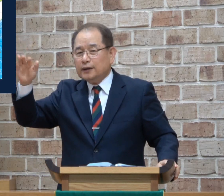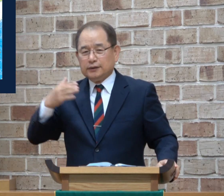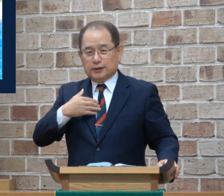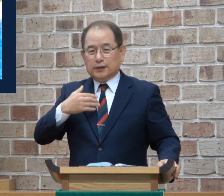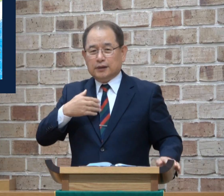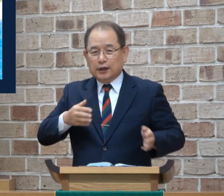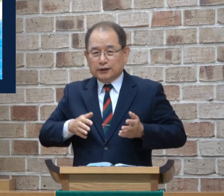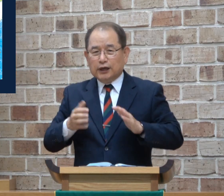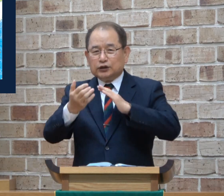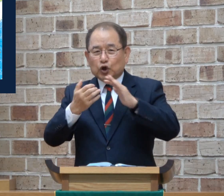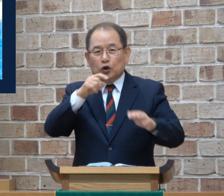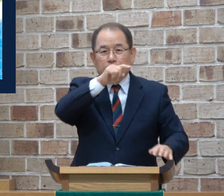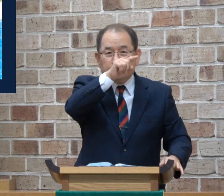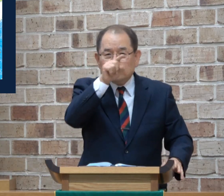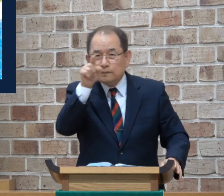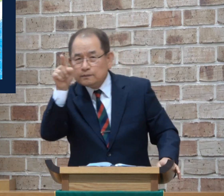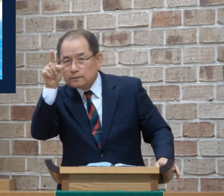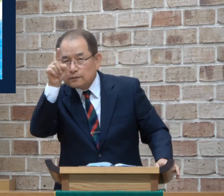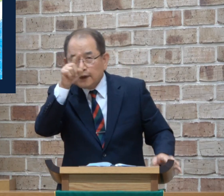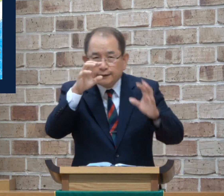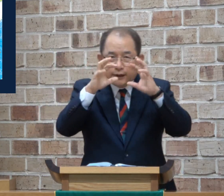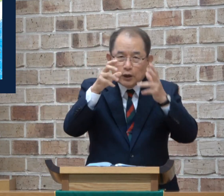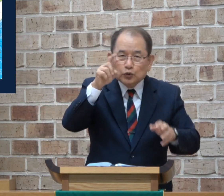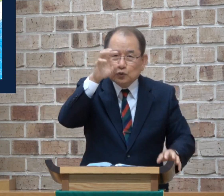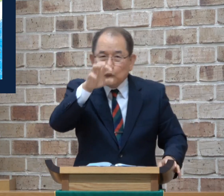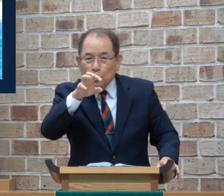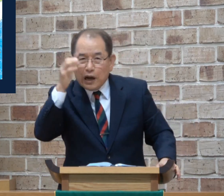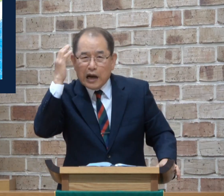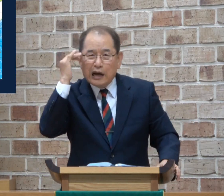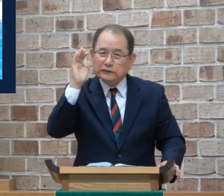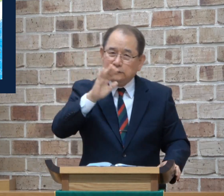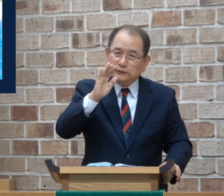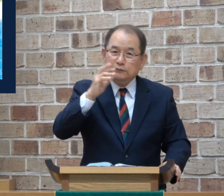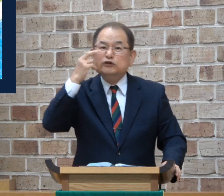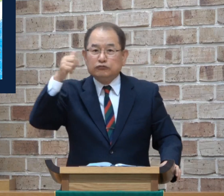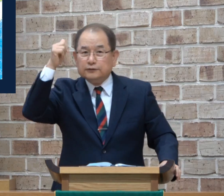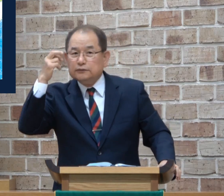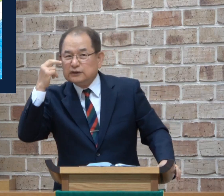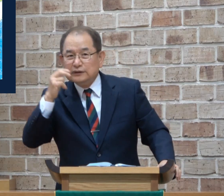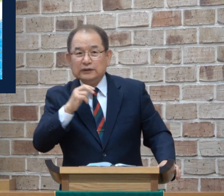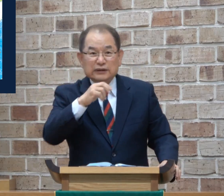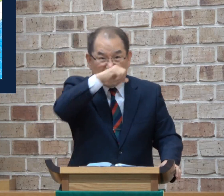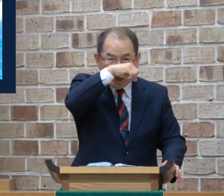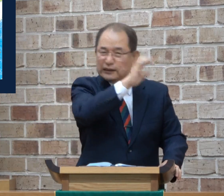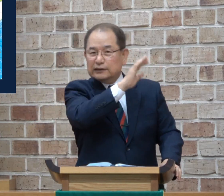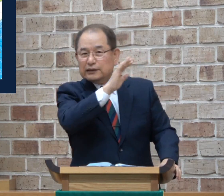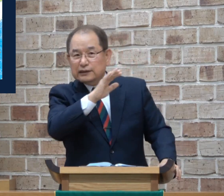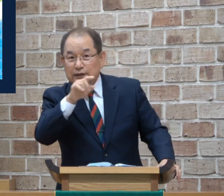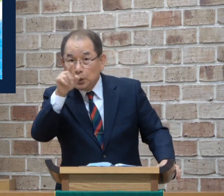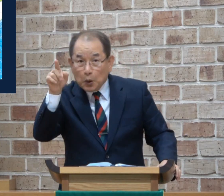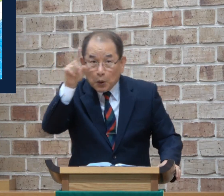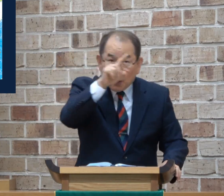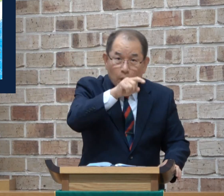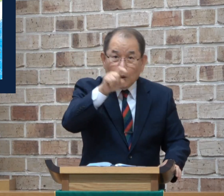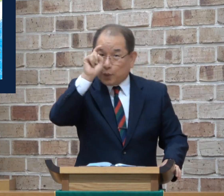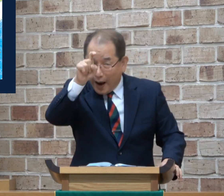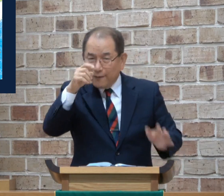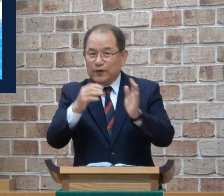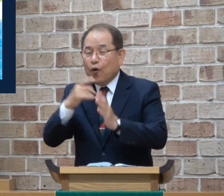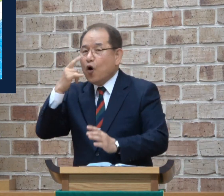내가 세상 어디에서 태어났으면 좋을까? 아프리카 말고 이렇게 나 여기서 태어나고 싶습니다